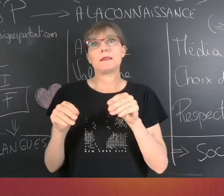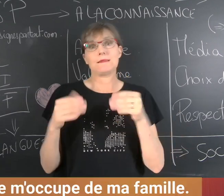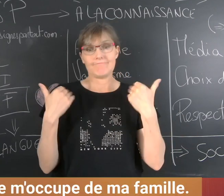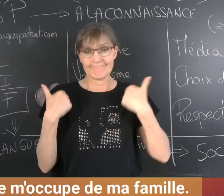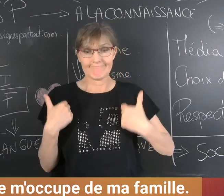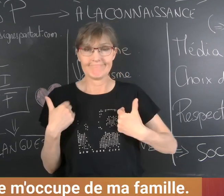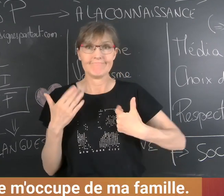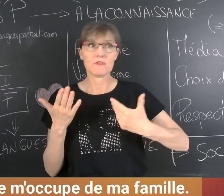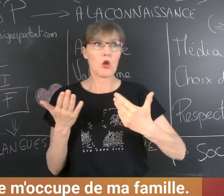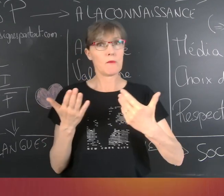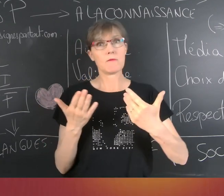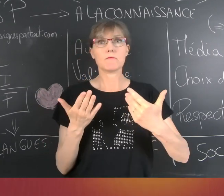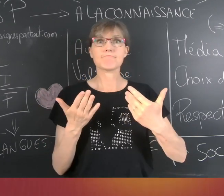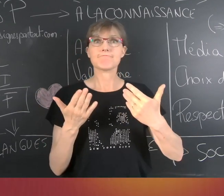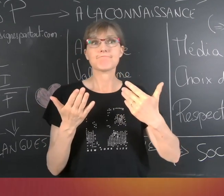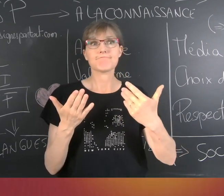je m'occupe de ma famille.